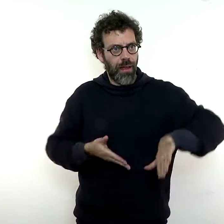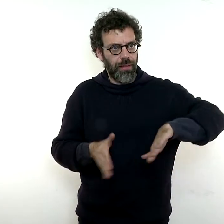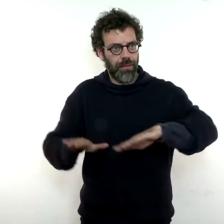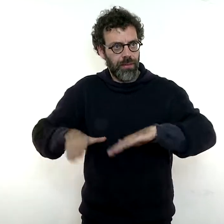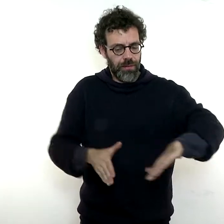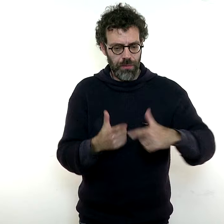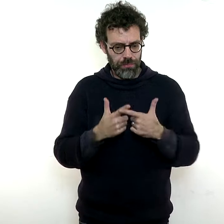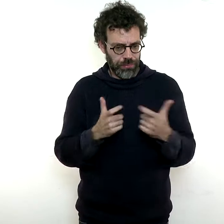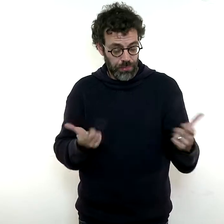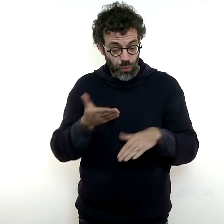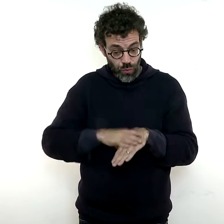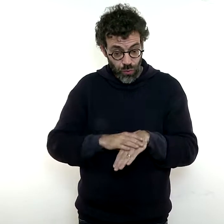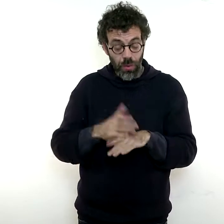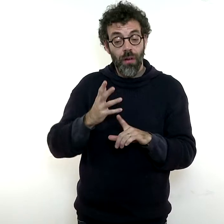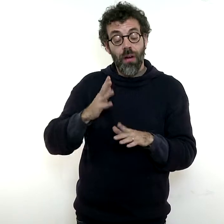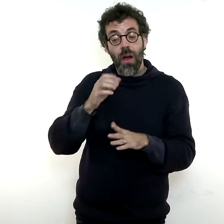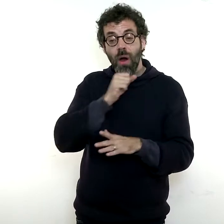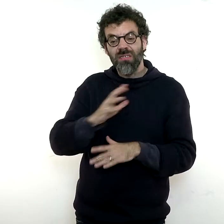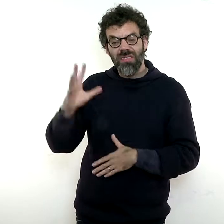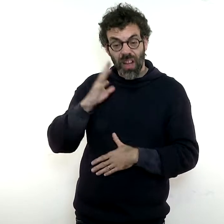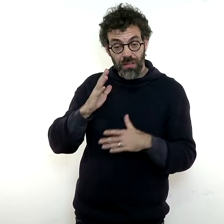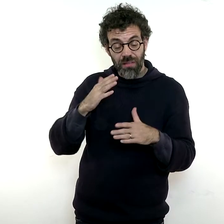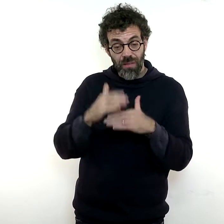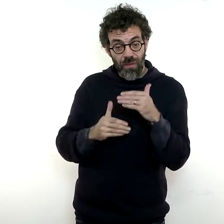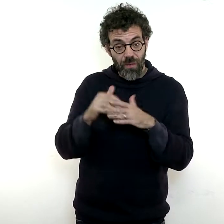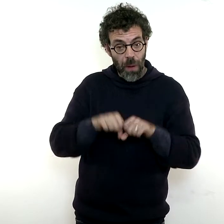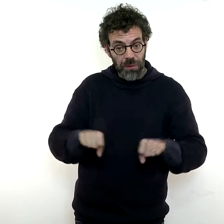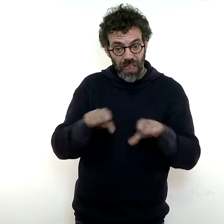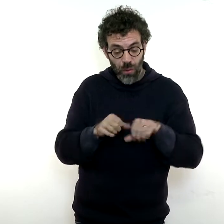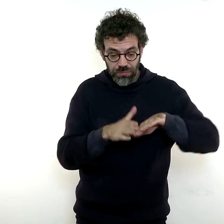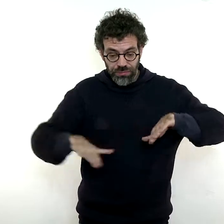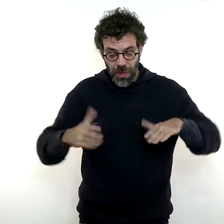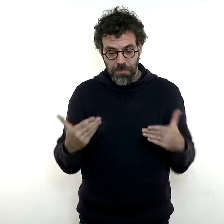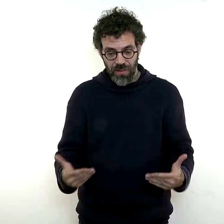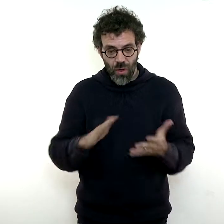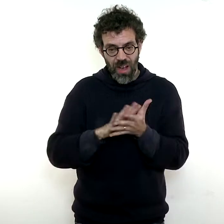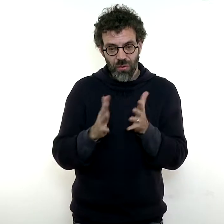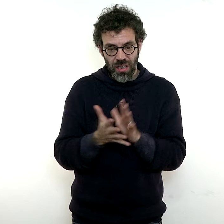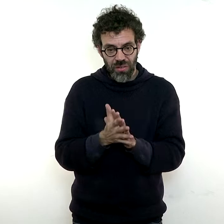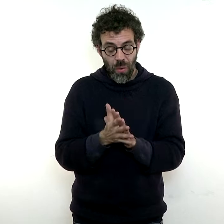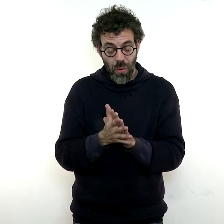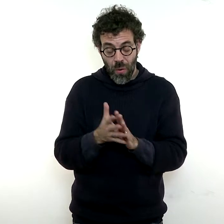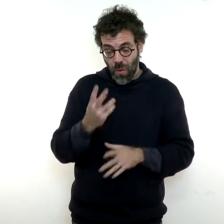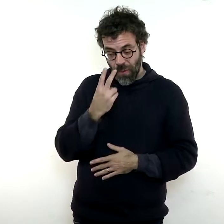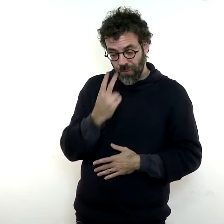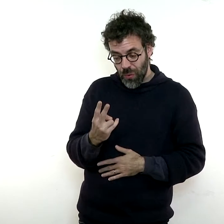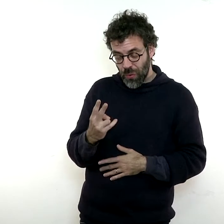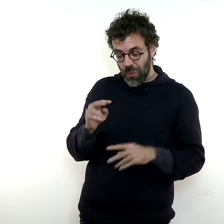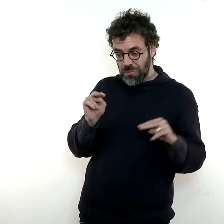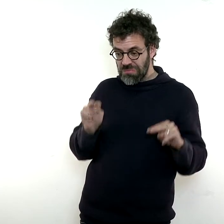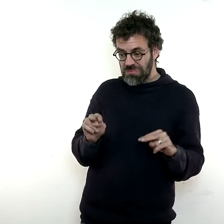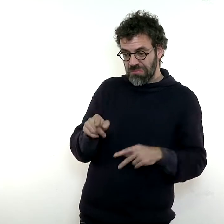site ne correspond plus aujourd'hui aux attentes des associations et que l'équipement a fortement perdu en